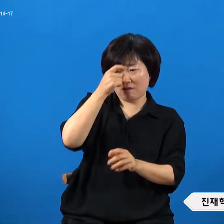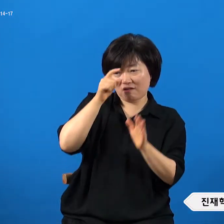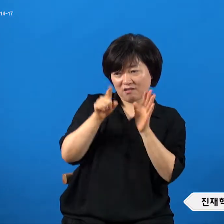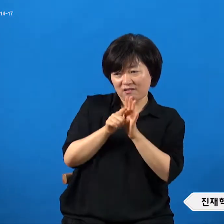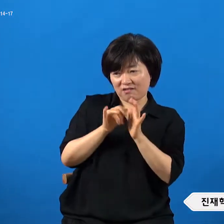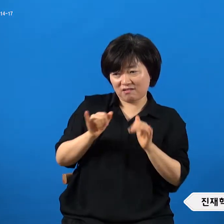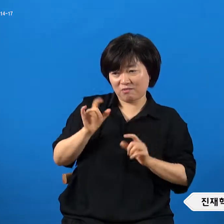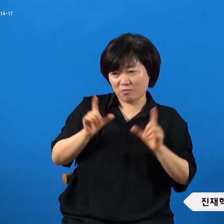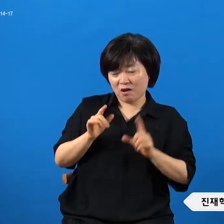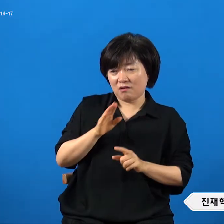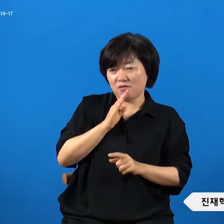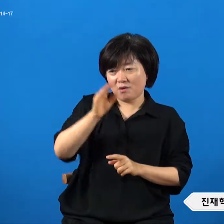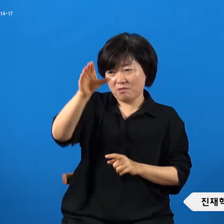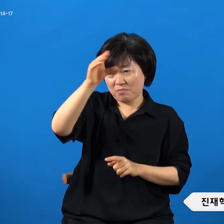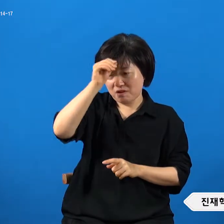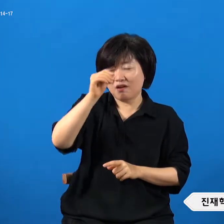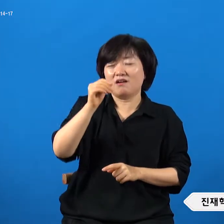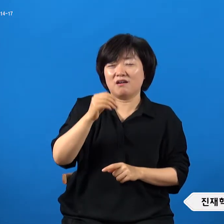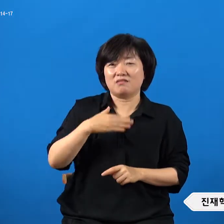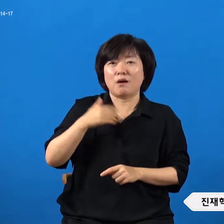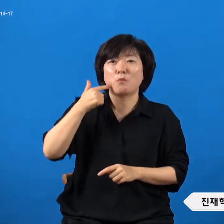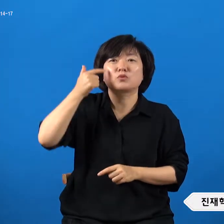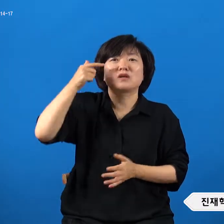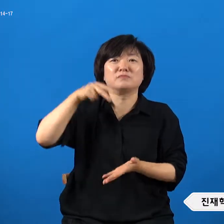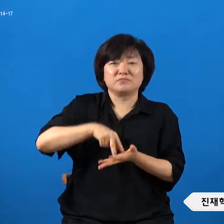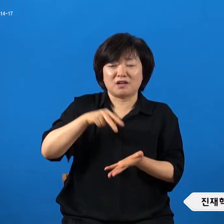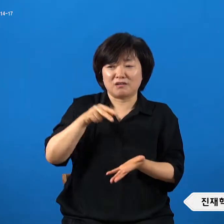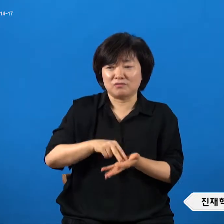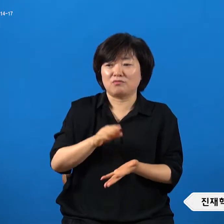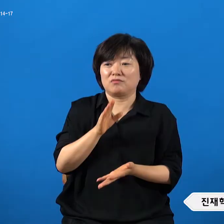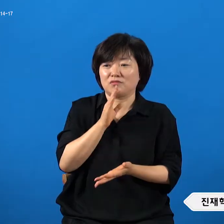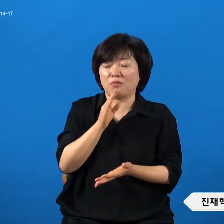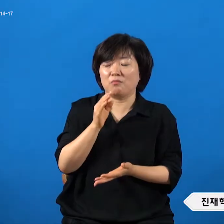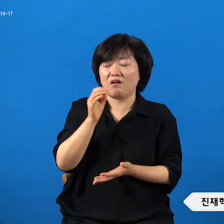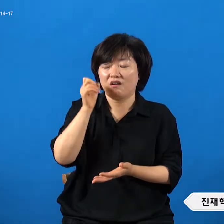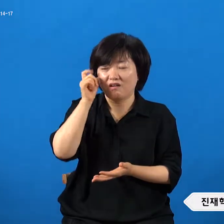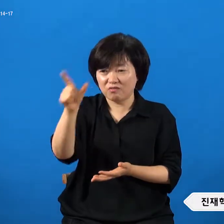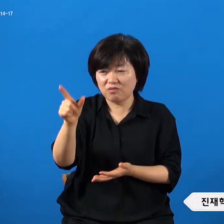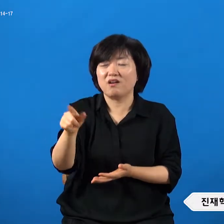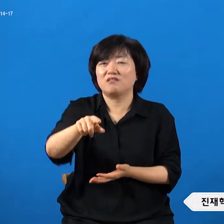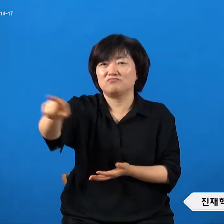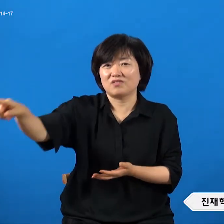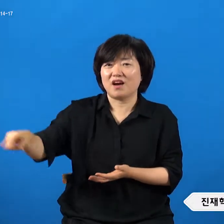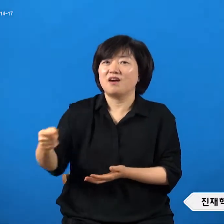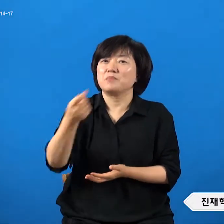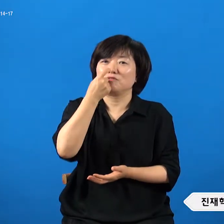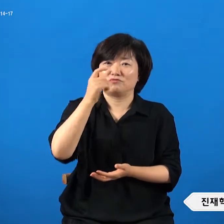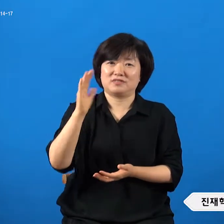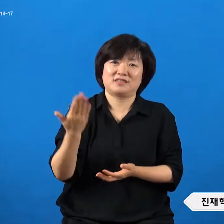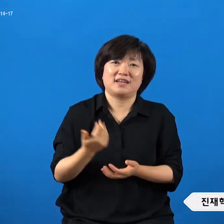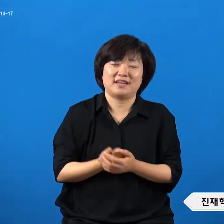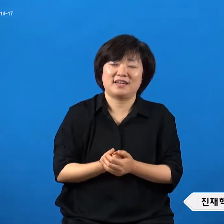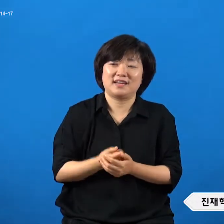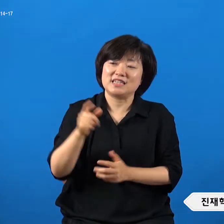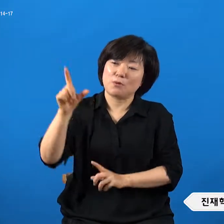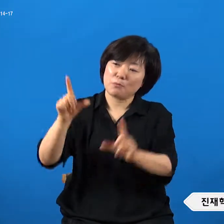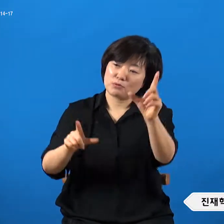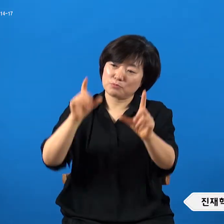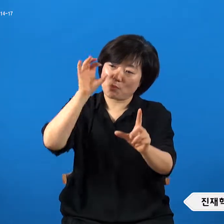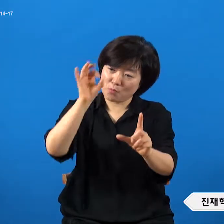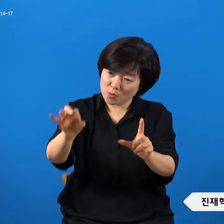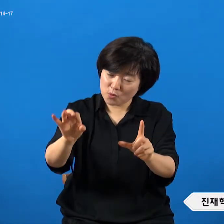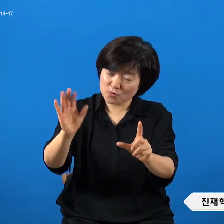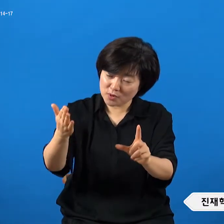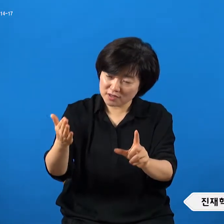저에게도 이번 잔치는 목회를 점검하고 방향을 분명하게 하는 또 한 번의 좋은 계기가 됩니다. 어쩌면 이것을 보게 하신